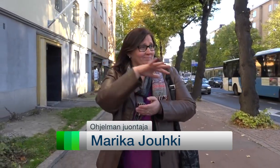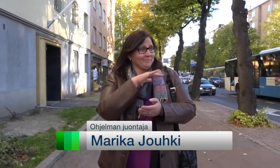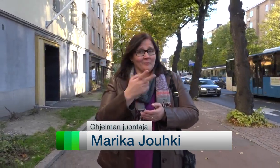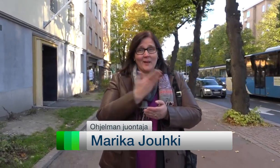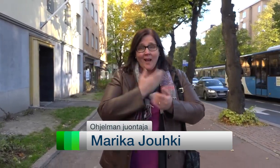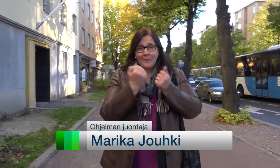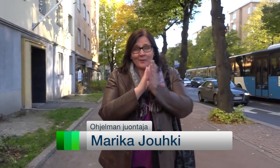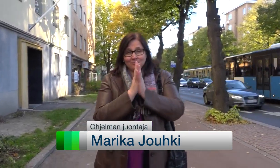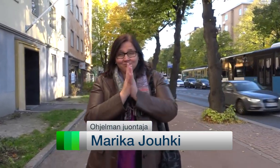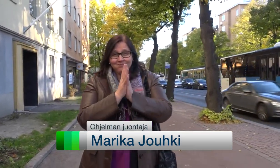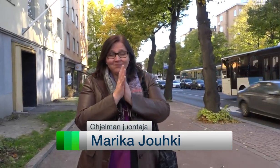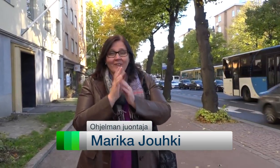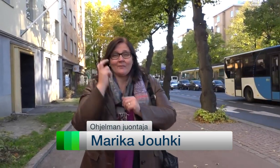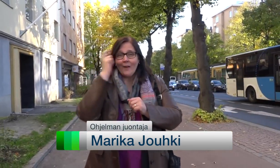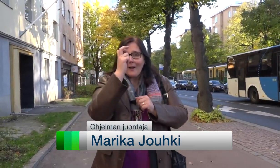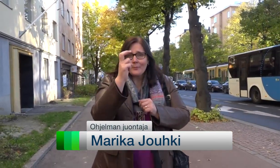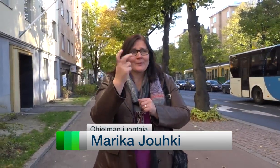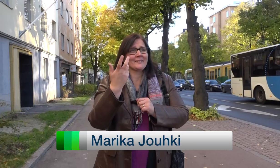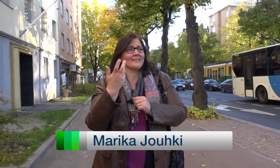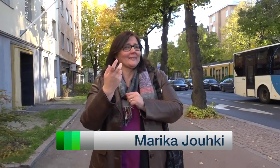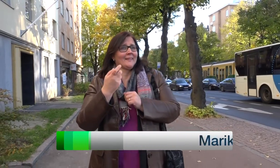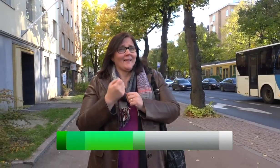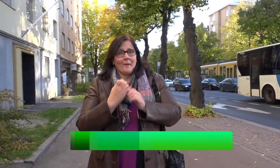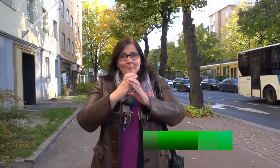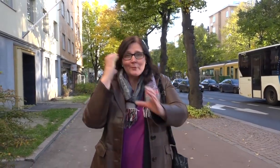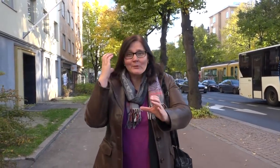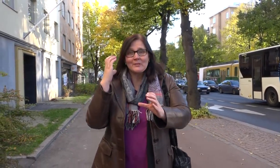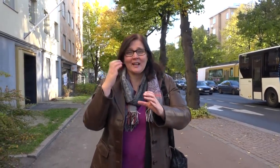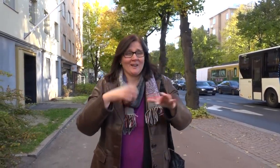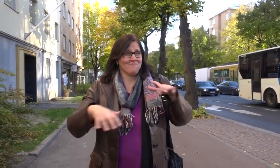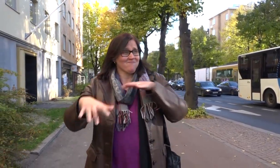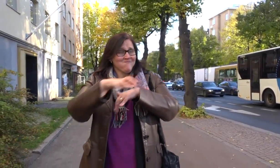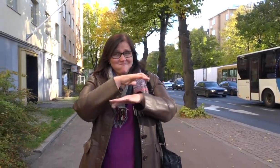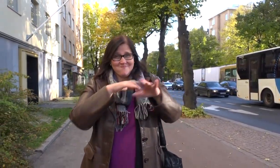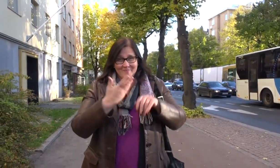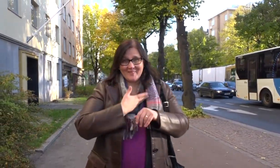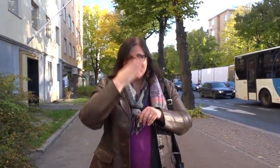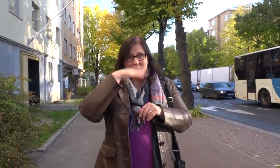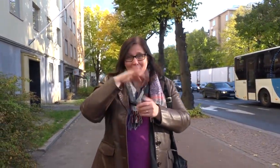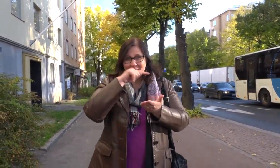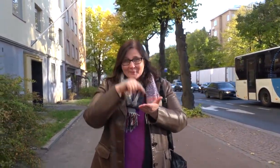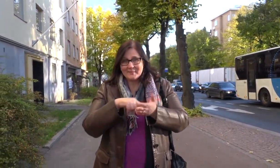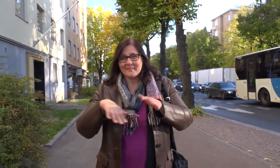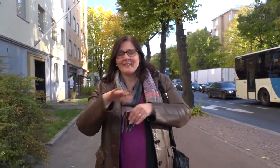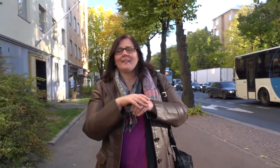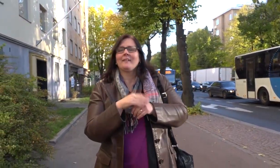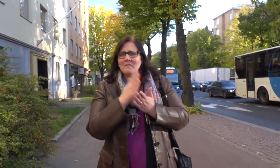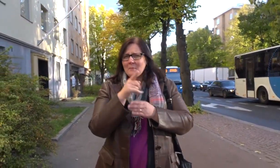nyt Helsingin kaupungissa, katselen ympärilläni. Täällä on paljon liikennettä, raitiovaunuja, busseja ja paljon ihmisiä.